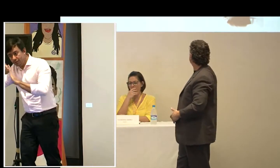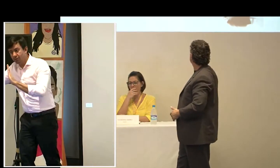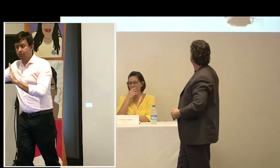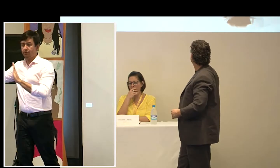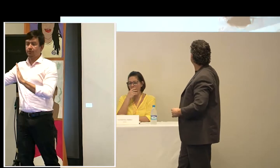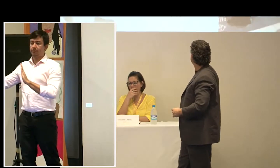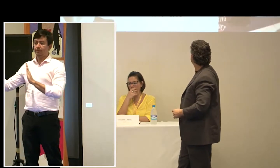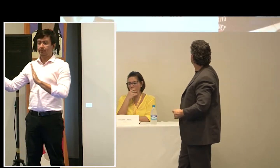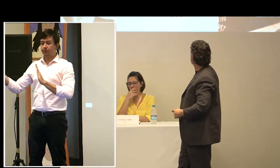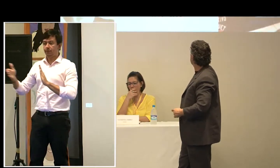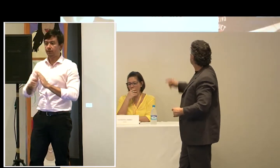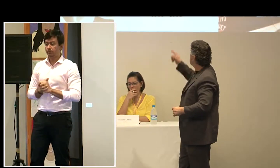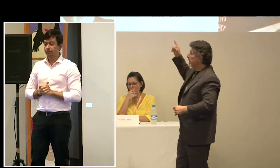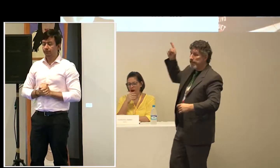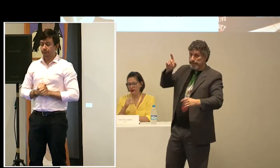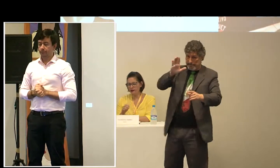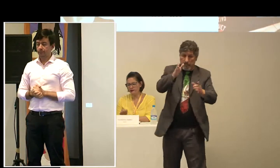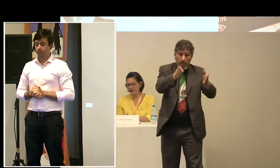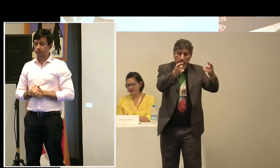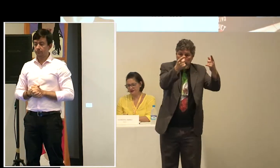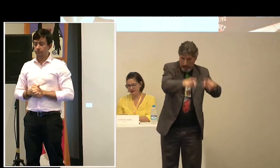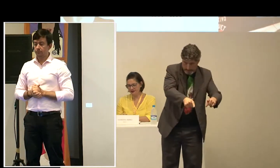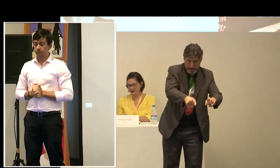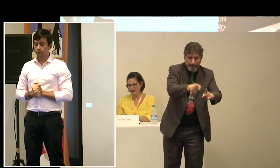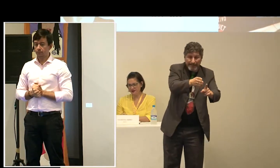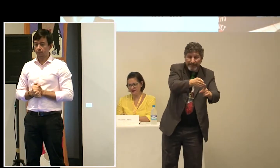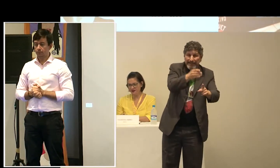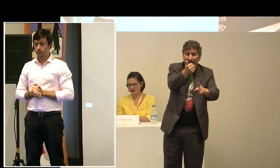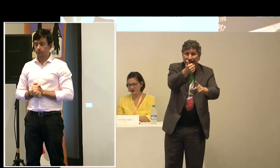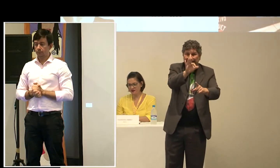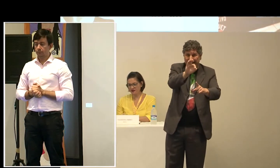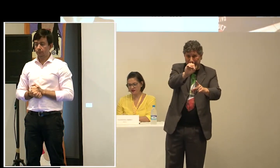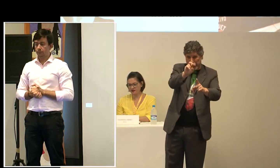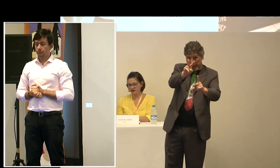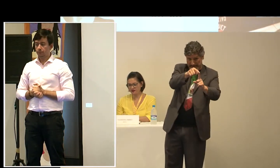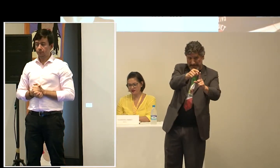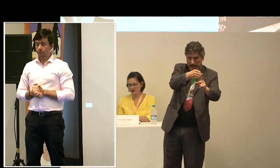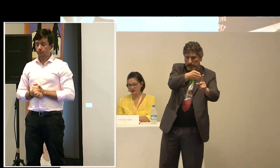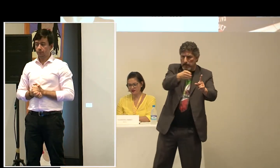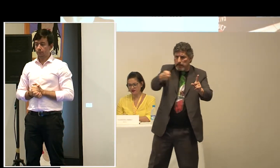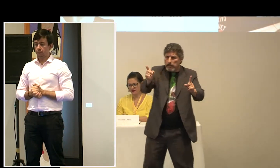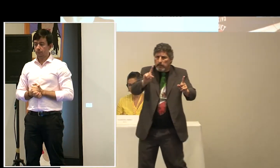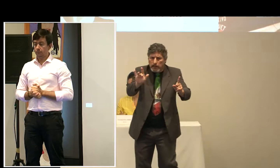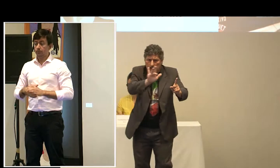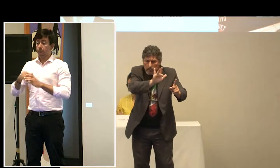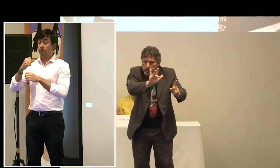até o ano de 1967 nós utilizávamos sinais.